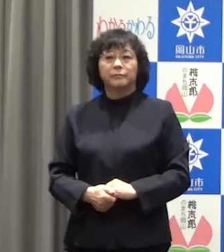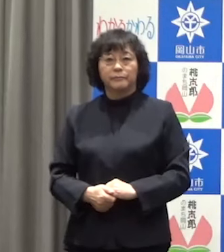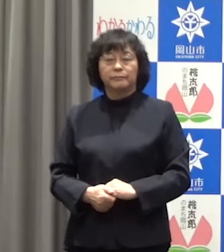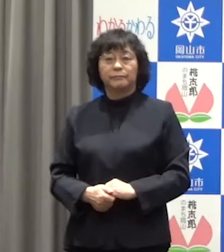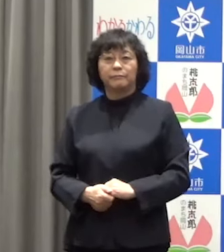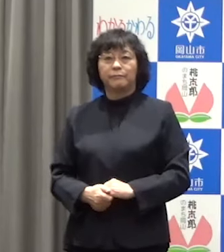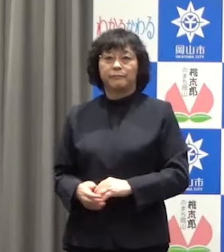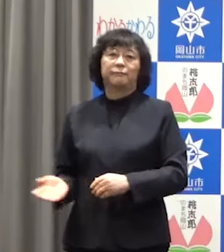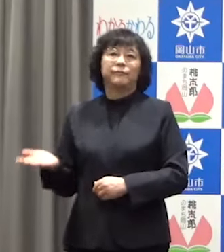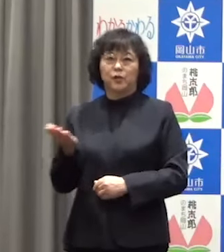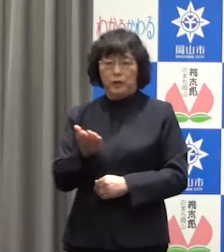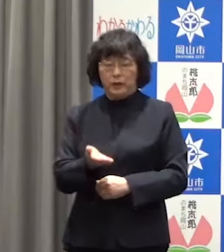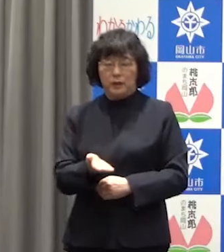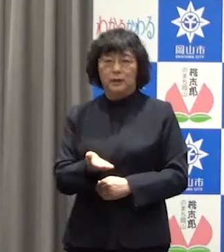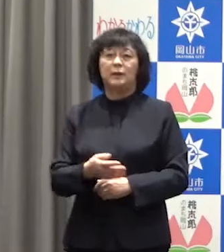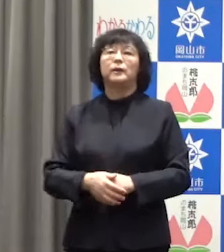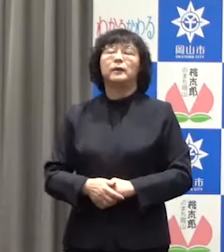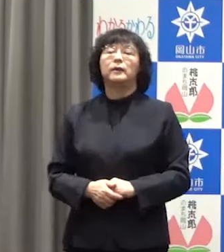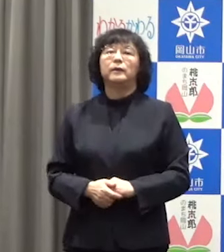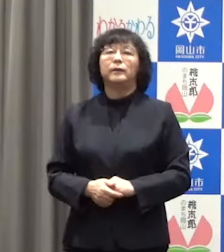最後ですが、